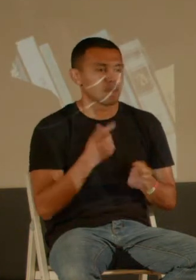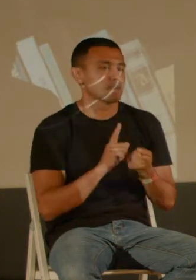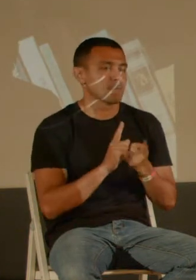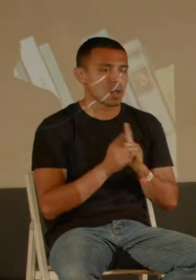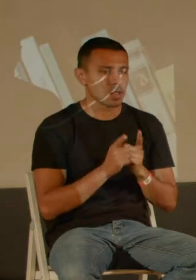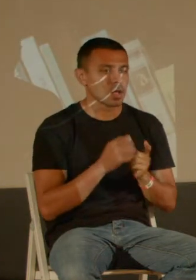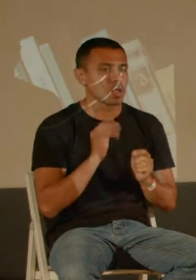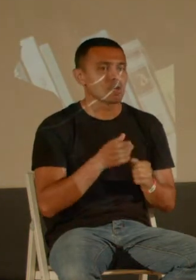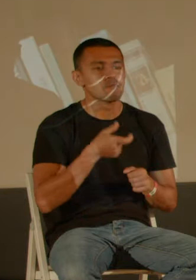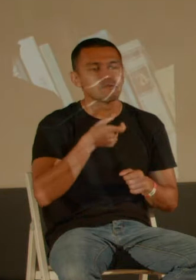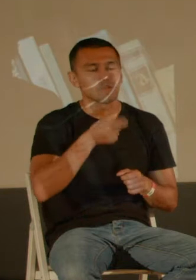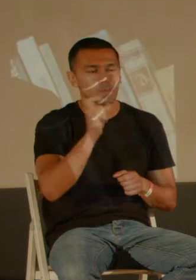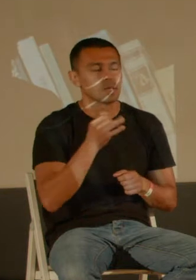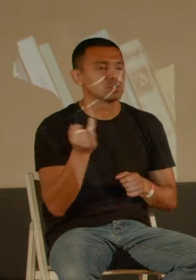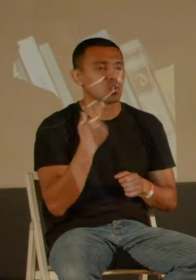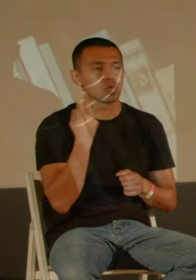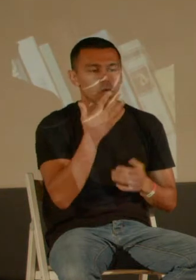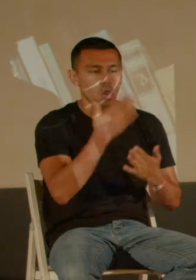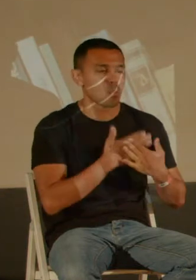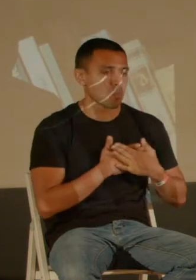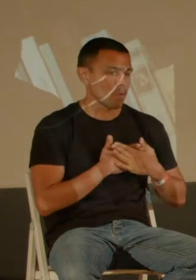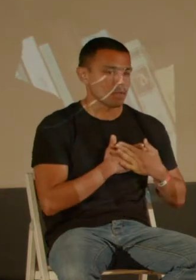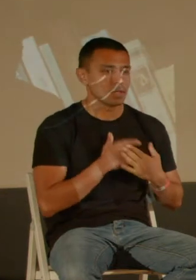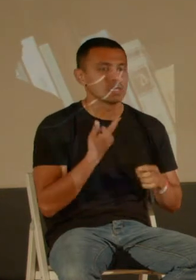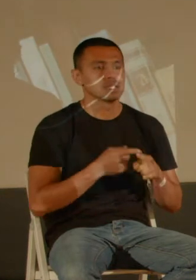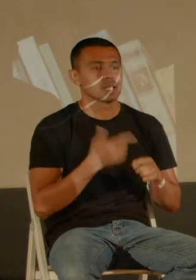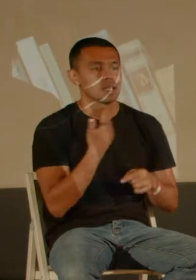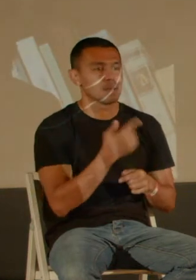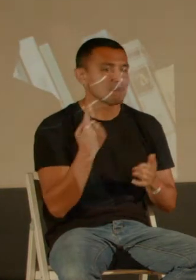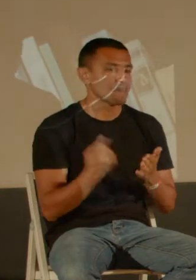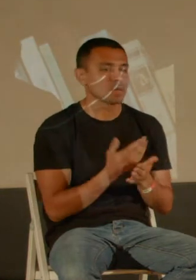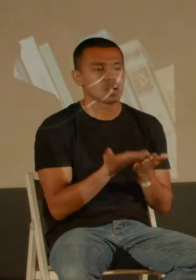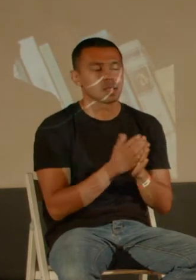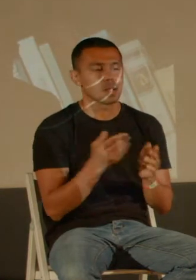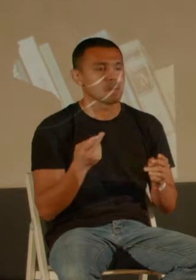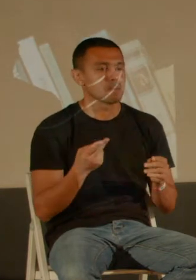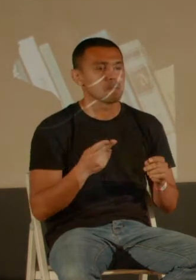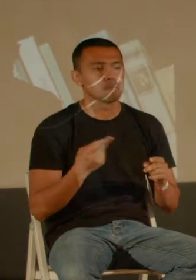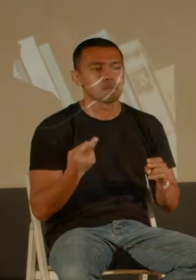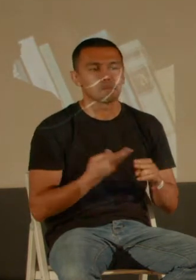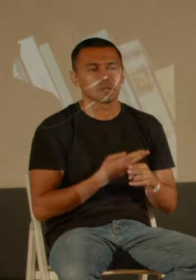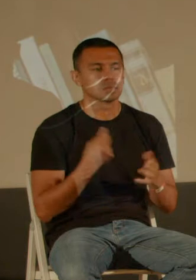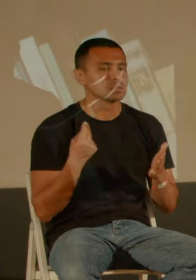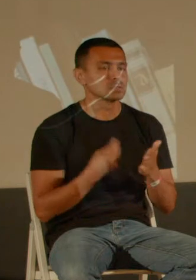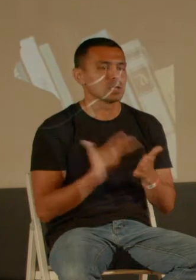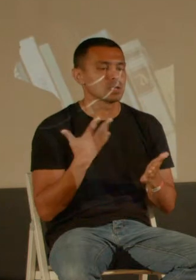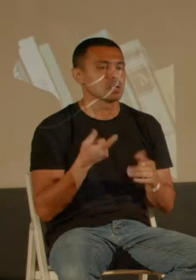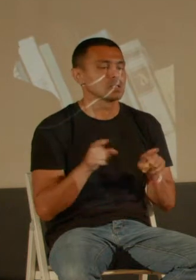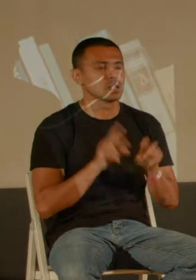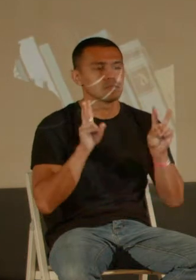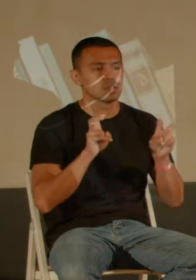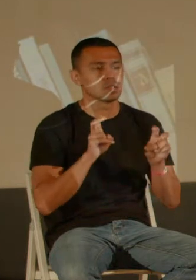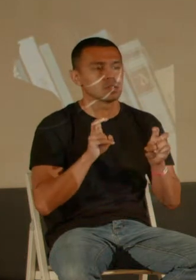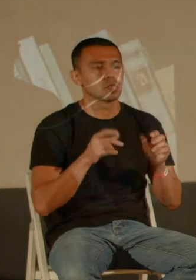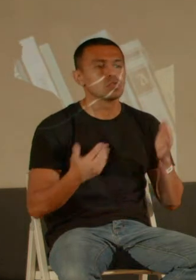переклали як «Випивка. Історія однієї любові». І це її перша книга-бестселер, така так звана